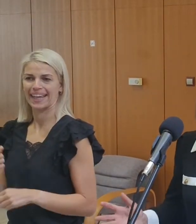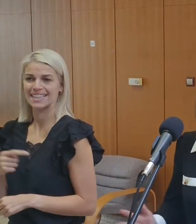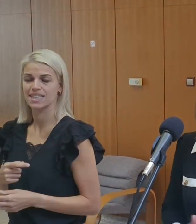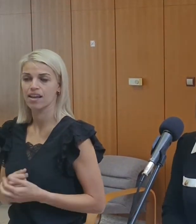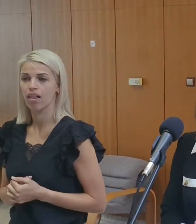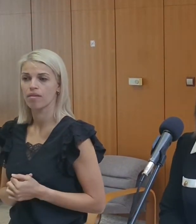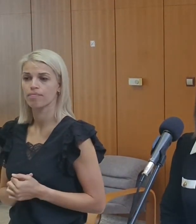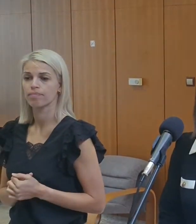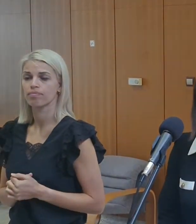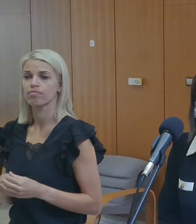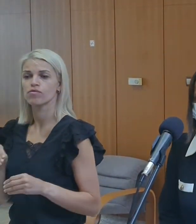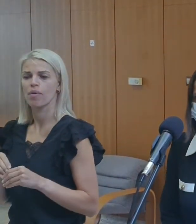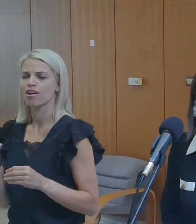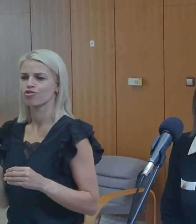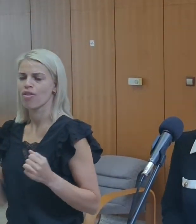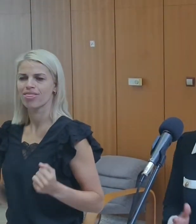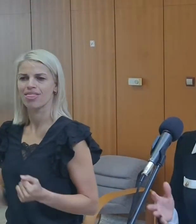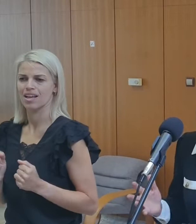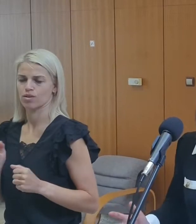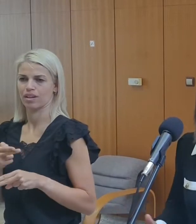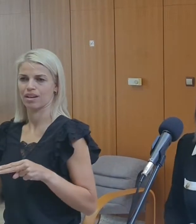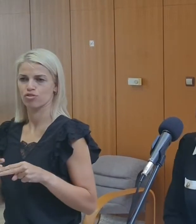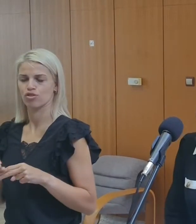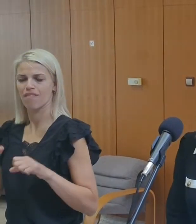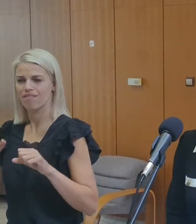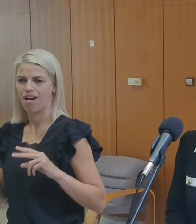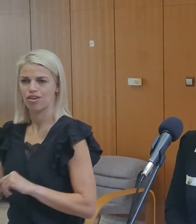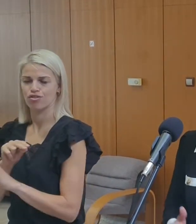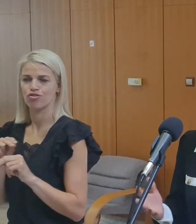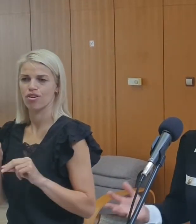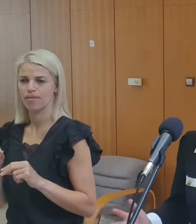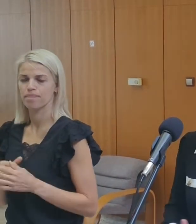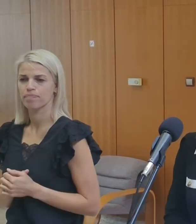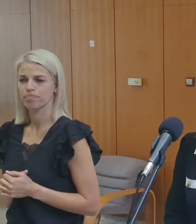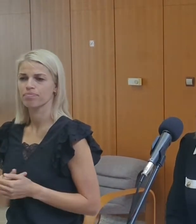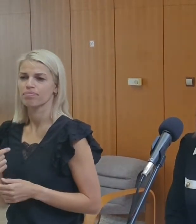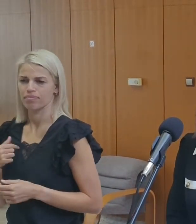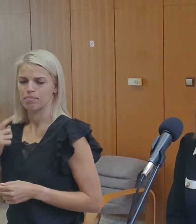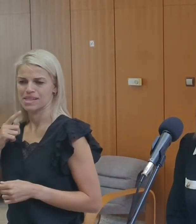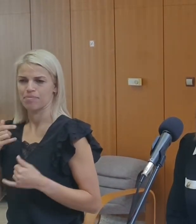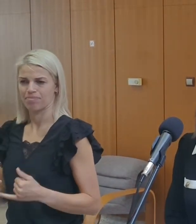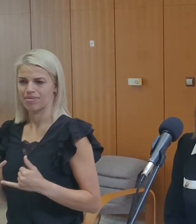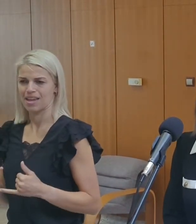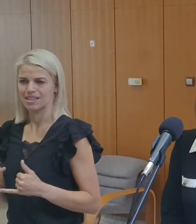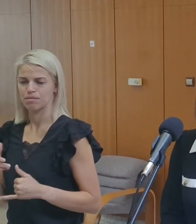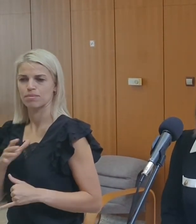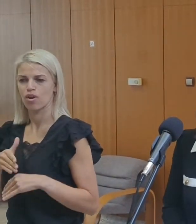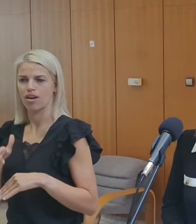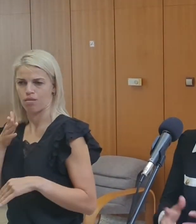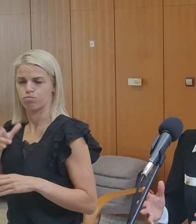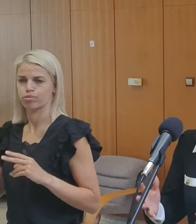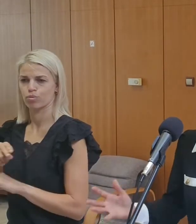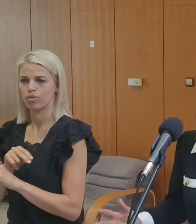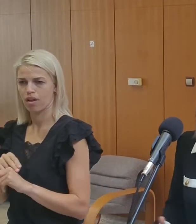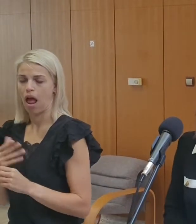je dôležité to čo najskôr položiť na stôl, treba k tomu vážnu debatu a ja predpokladám, že aj to bude asi témou debaty, ktorá bude v rámci bezpečnostnej rady alebo